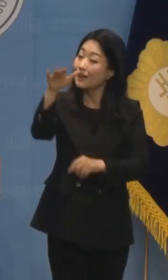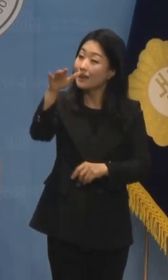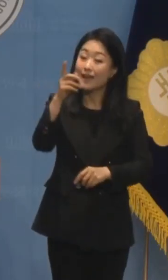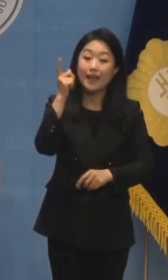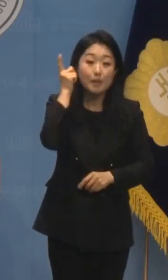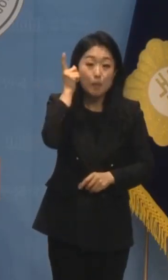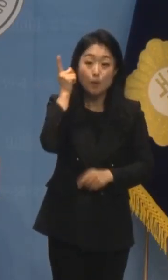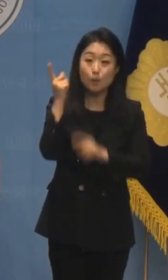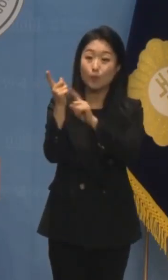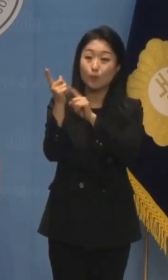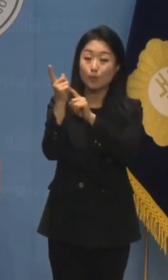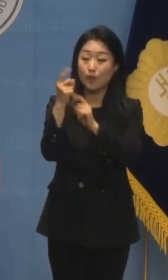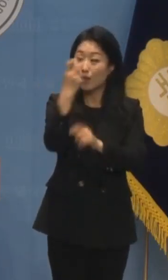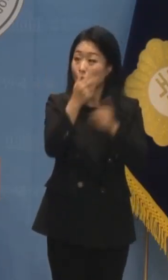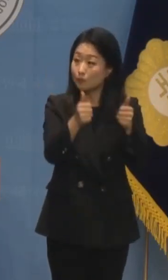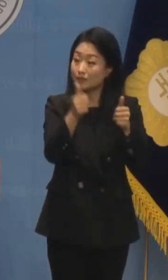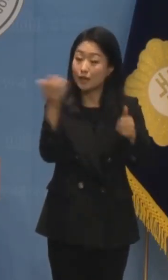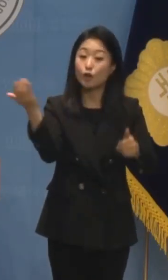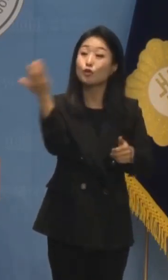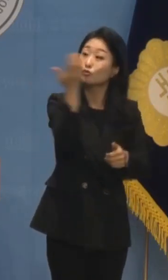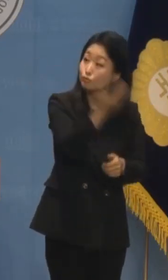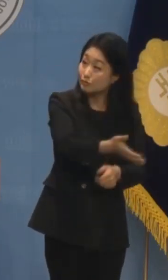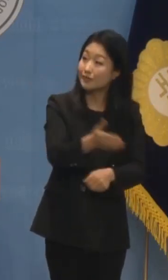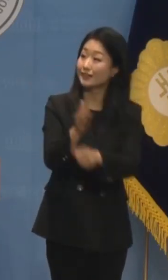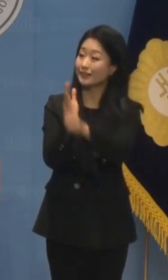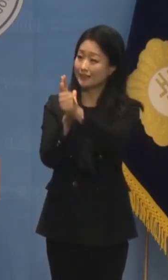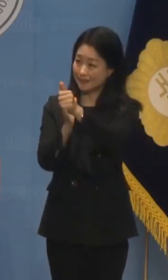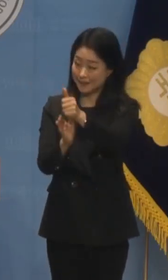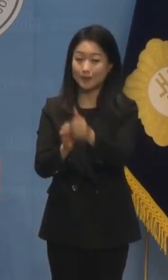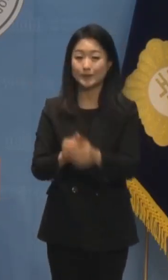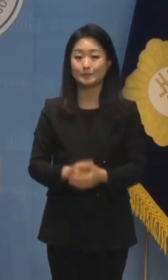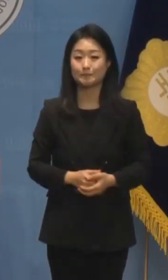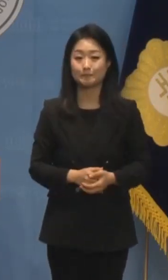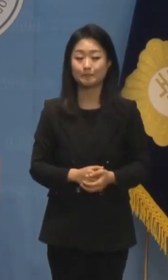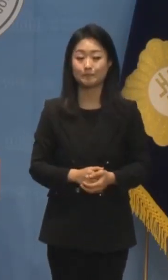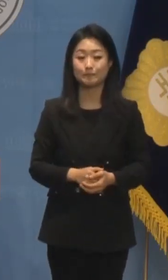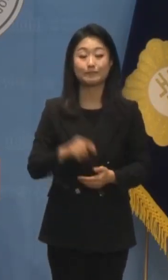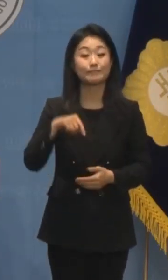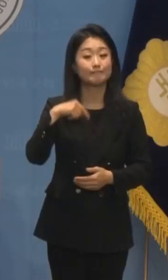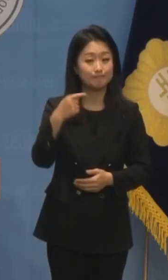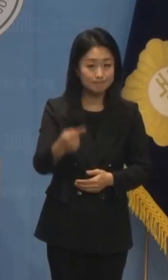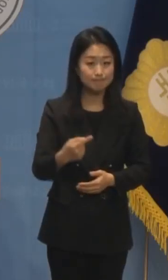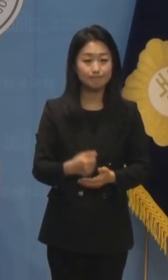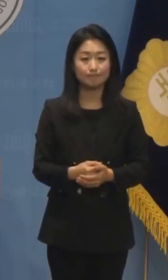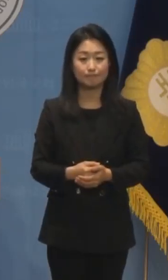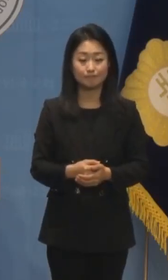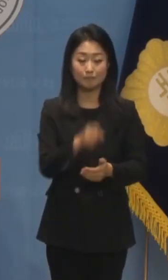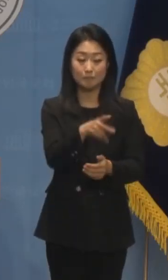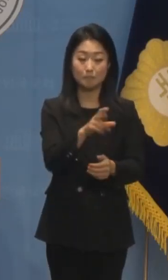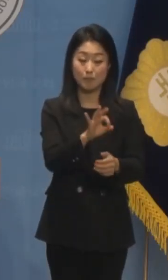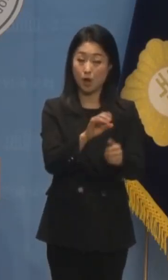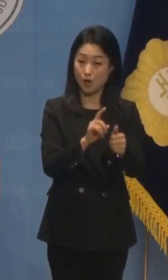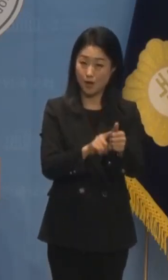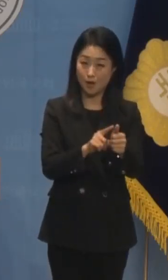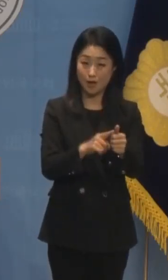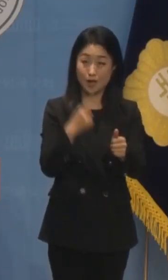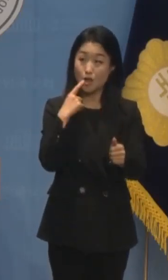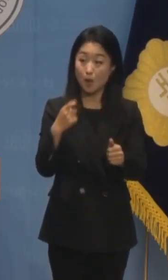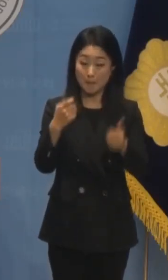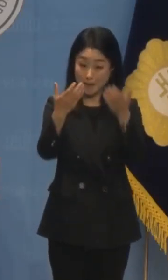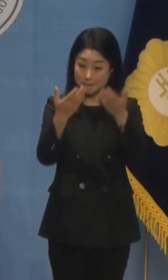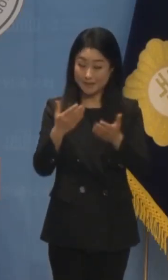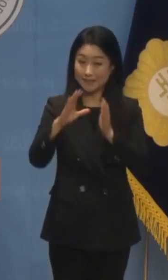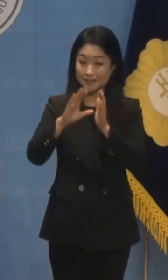전화들을 검찰에 먼저 제출하기를 바랍니다. 그래야 브로커로부터